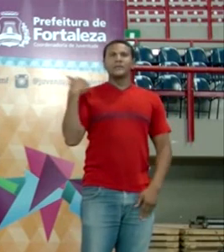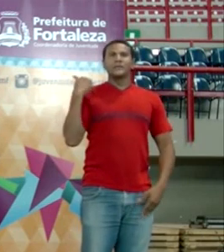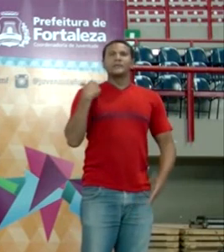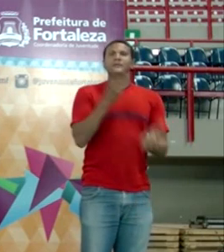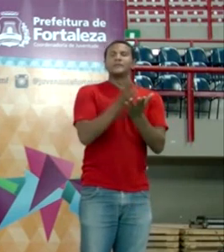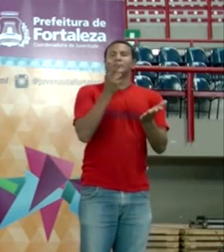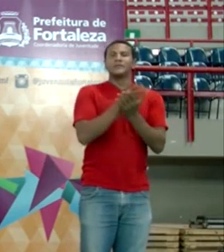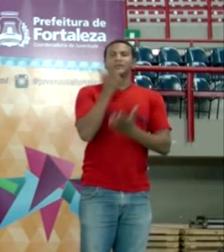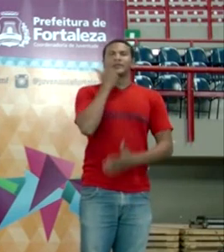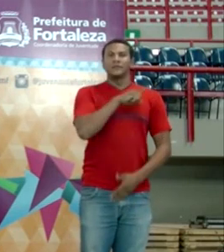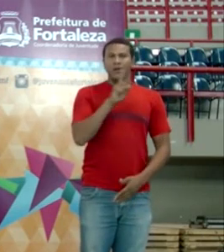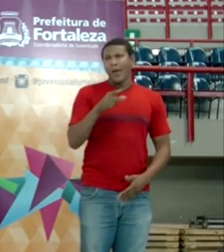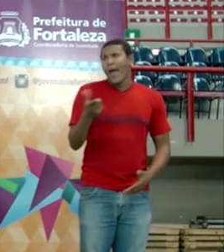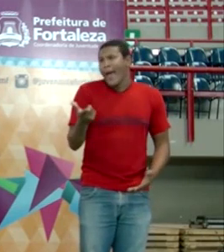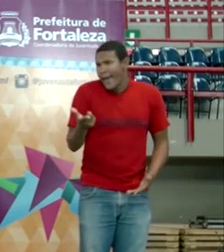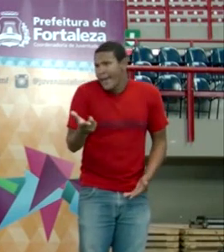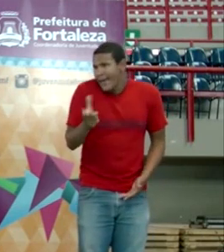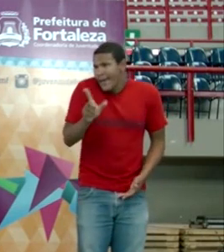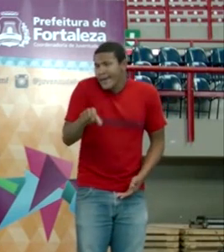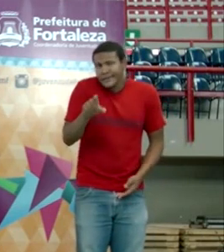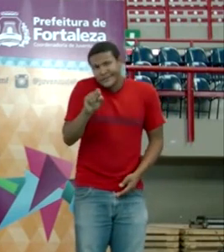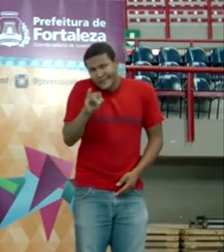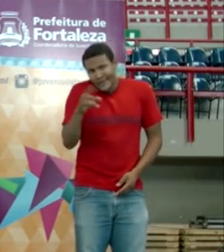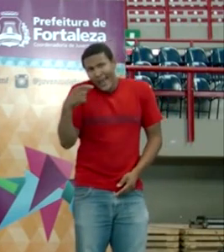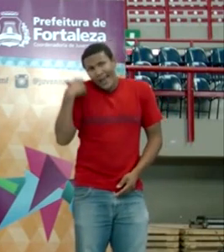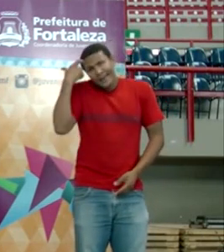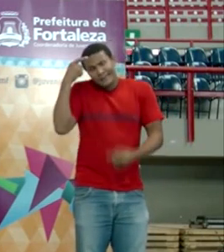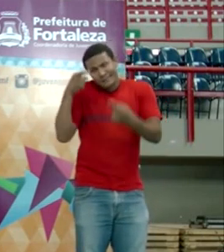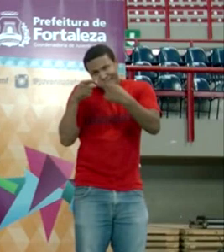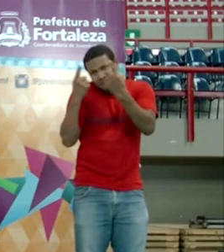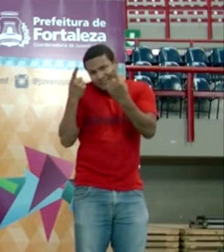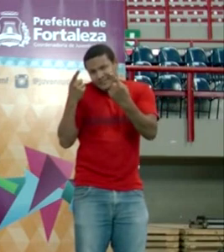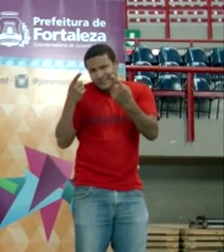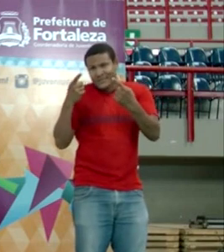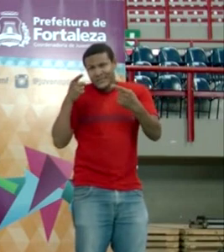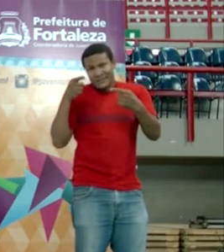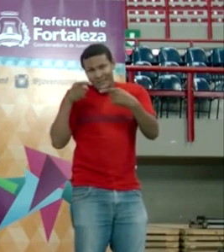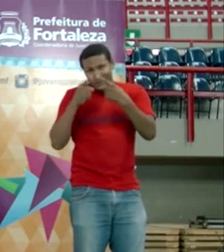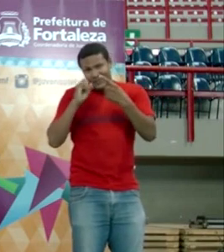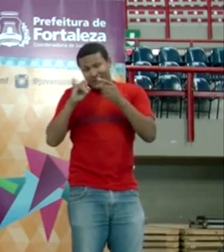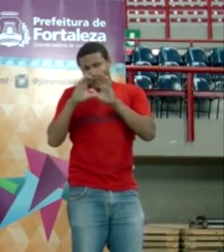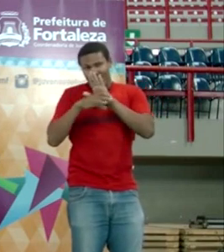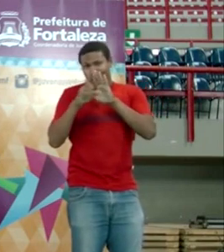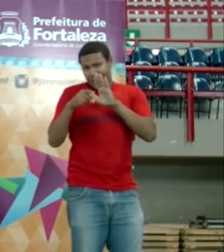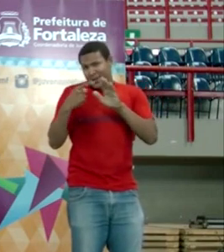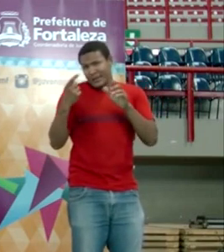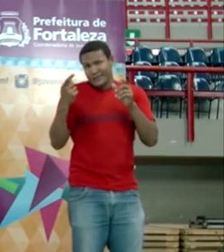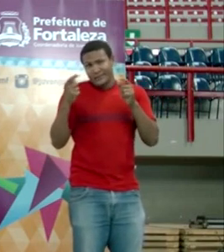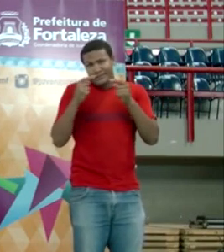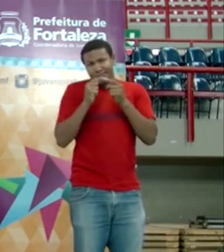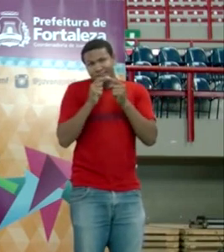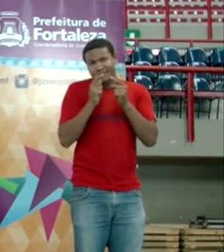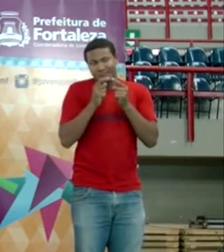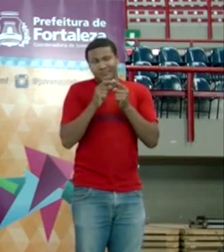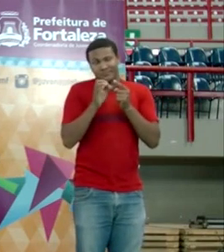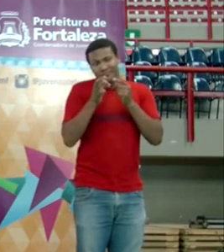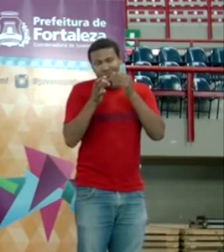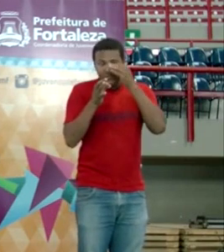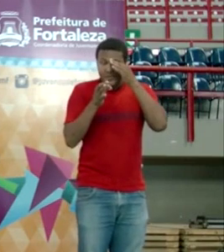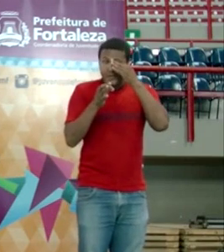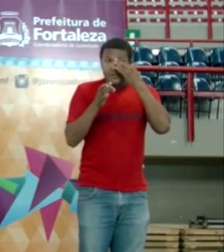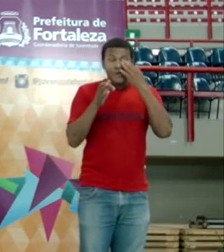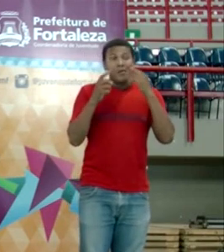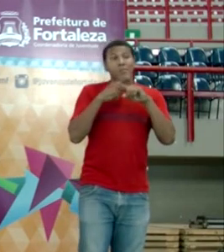que se propaga. Se for desse jeito, né? Se for nesse conceito, pode até se idealizar.